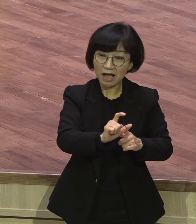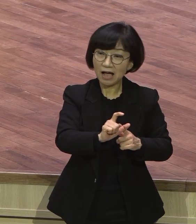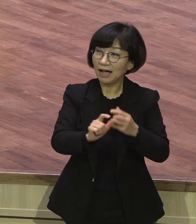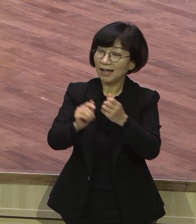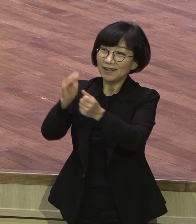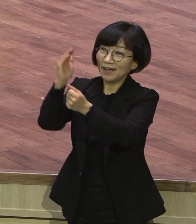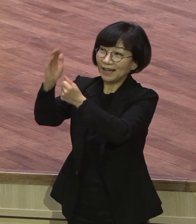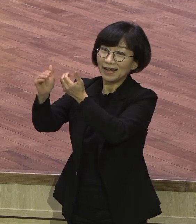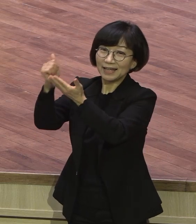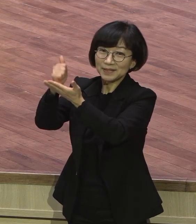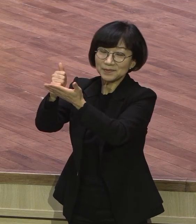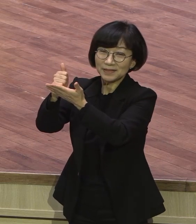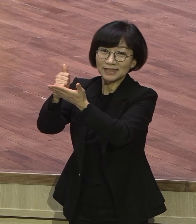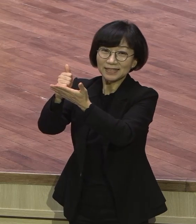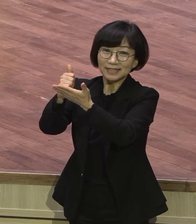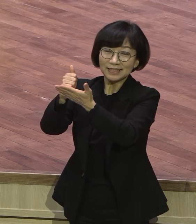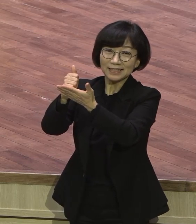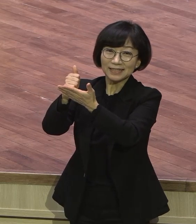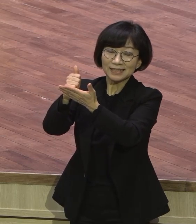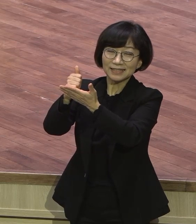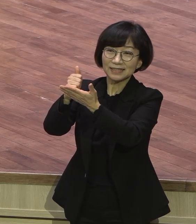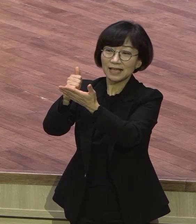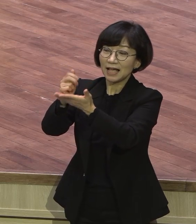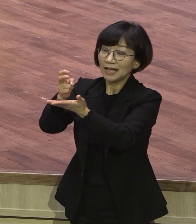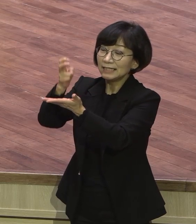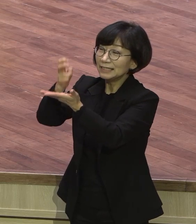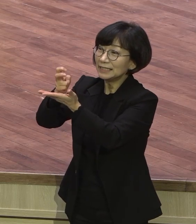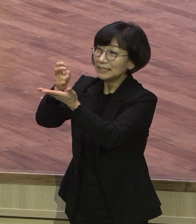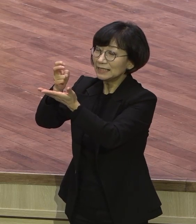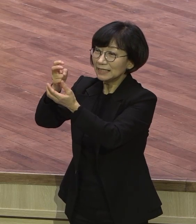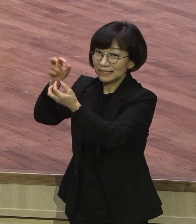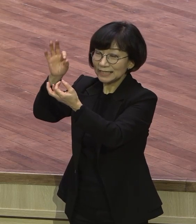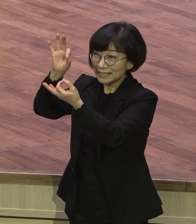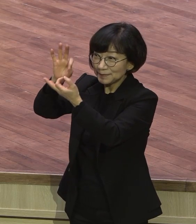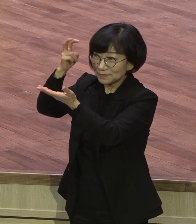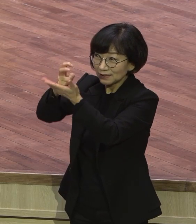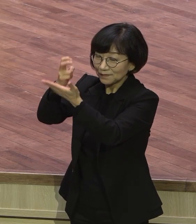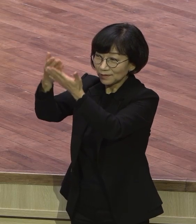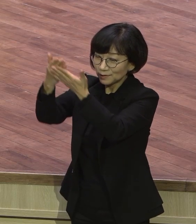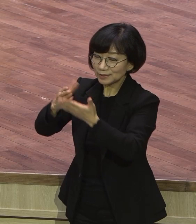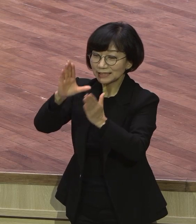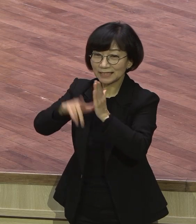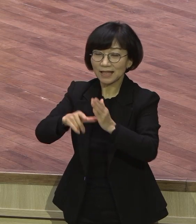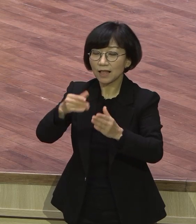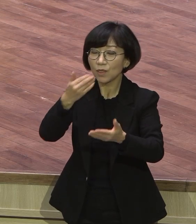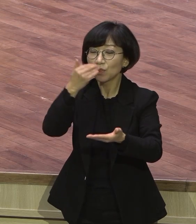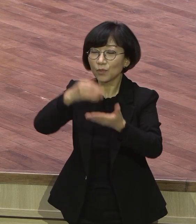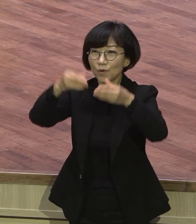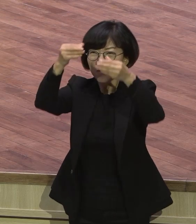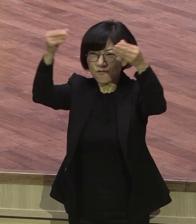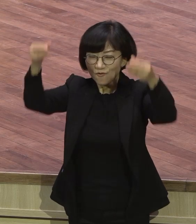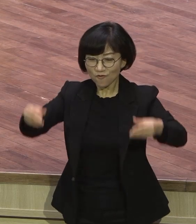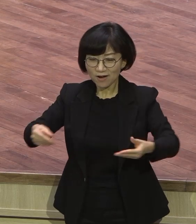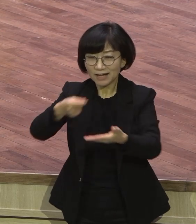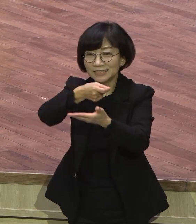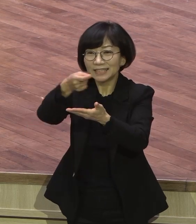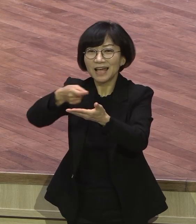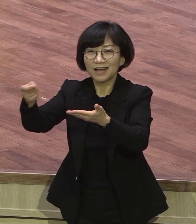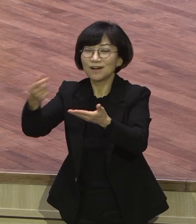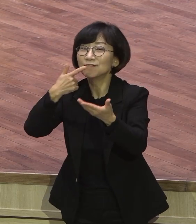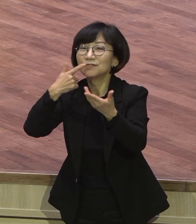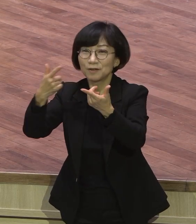명을 우리에게 주실 때 돌에 새기듯이 제가 들어가지